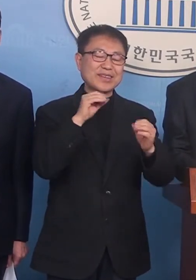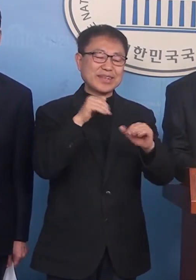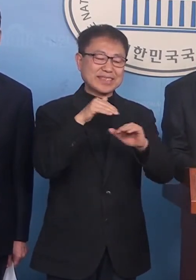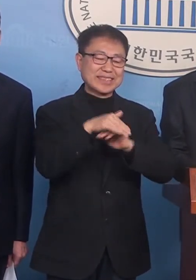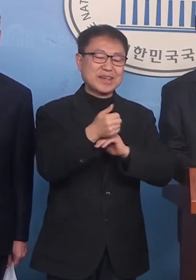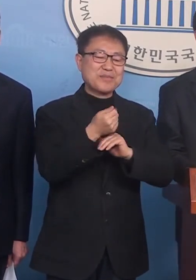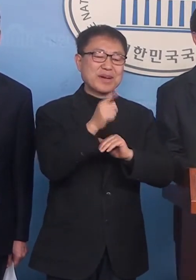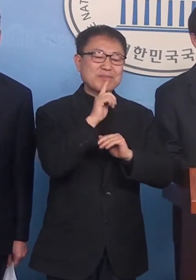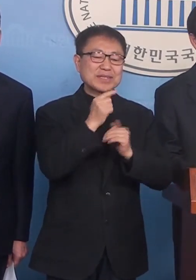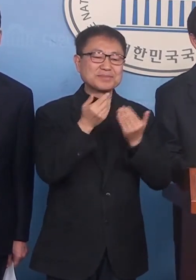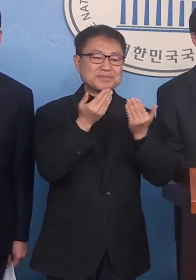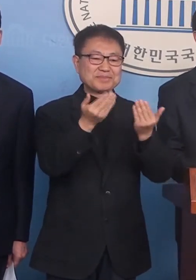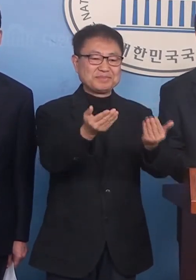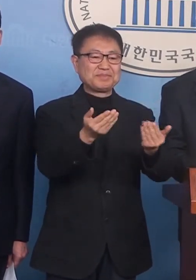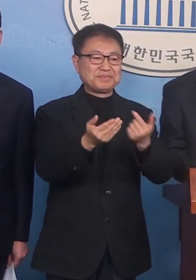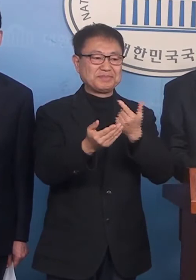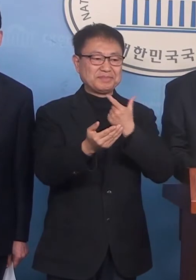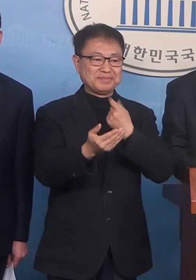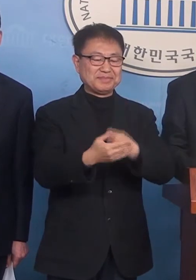가지 말씀을